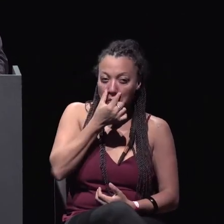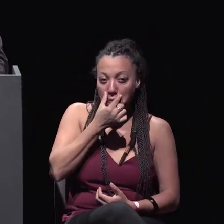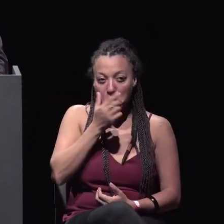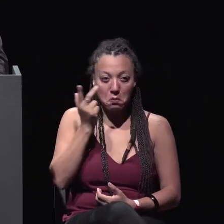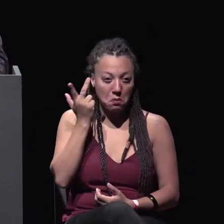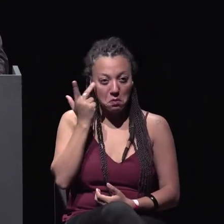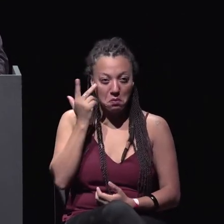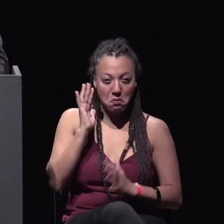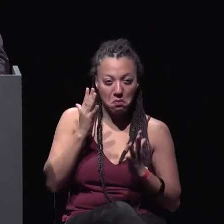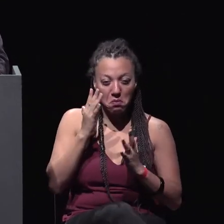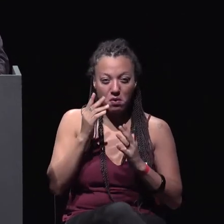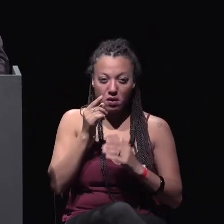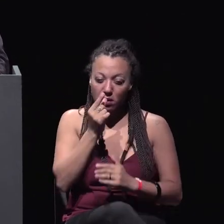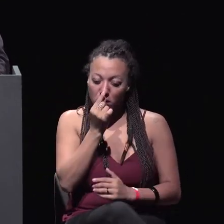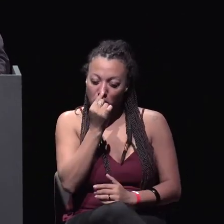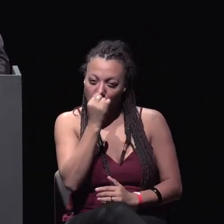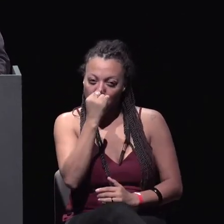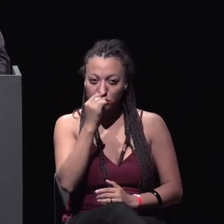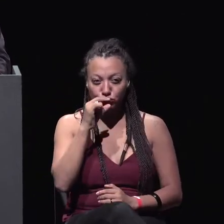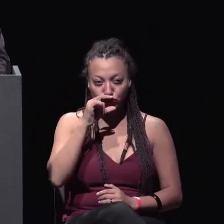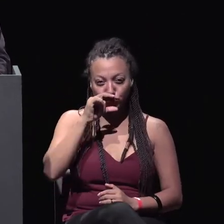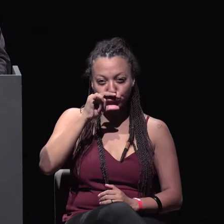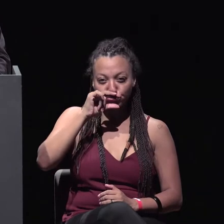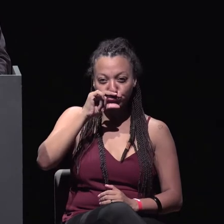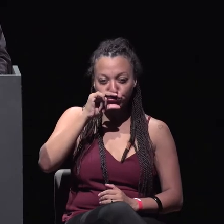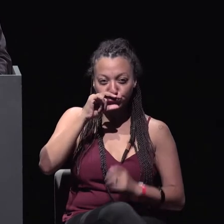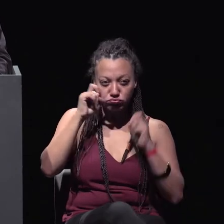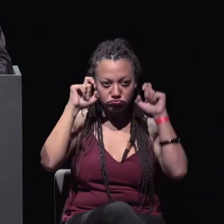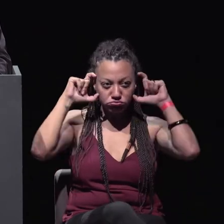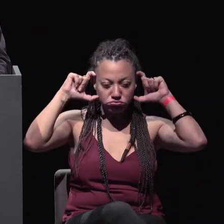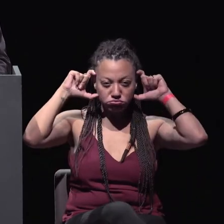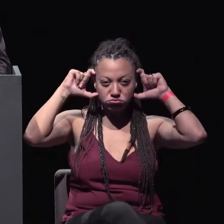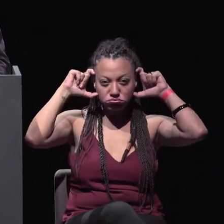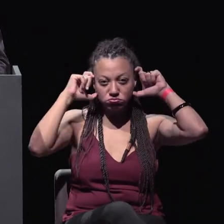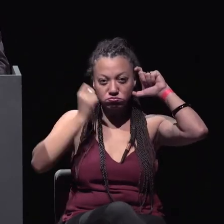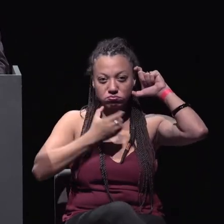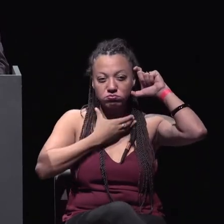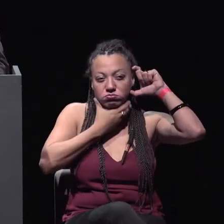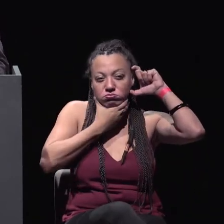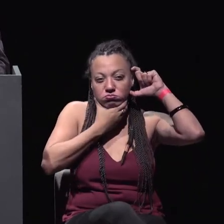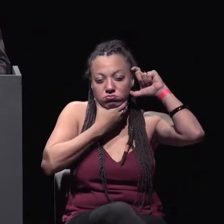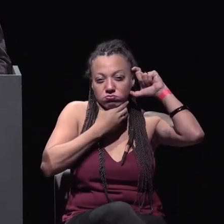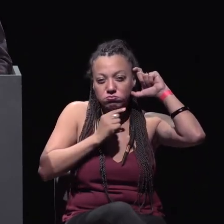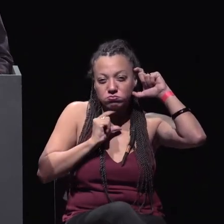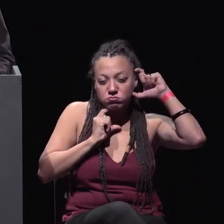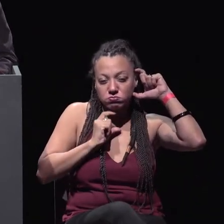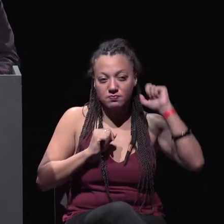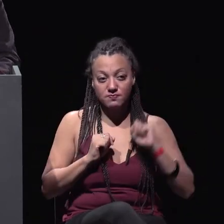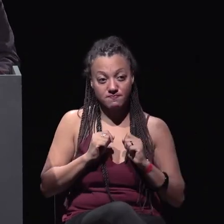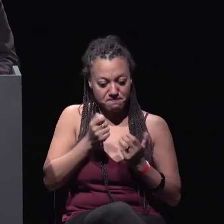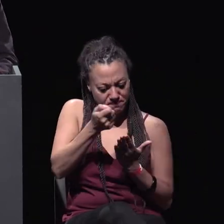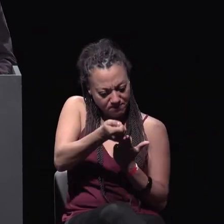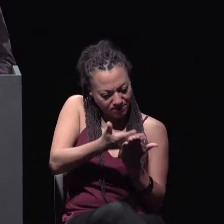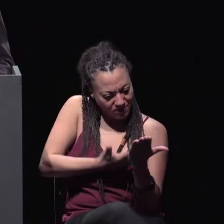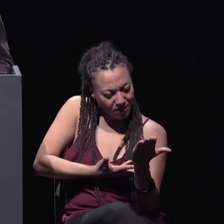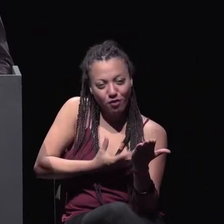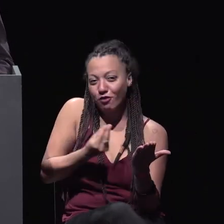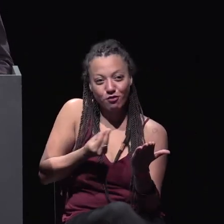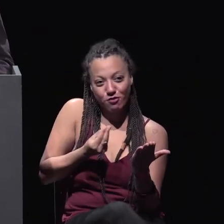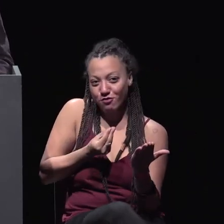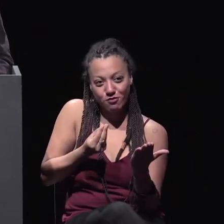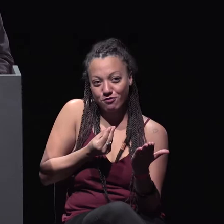algum tanto com tiago dudu os beijos grossos aos orelhas grandes e o pescoço curto essa descrição da fisionomia